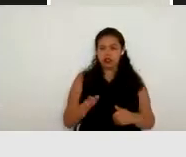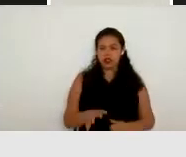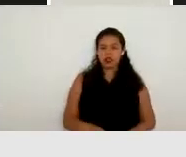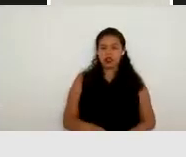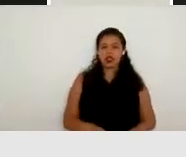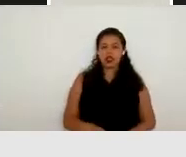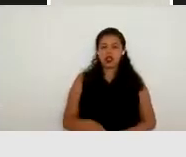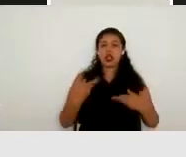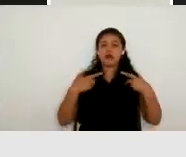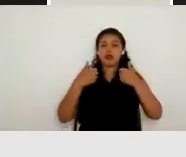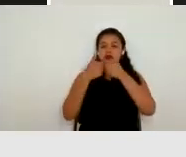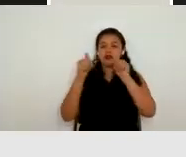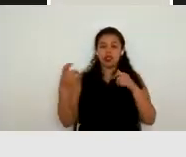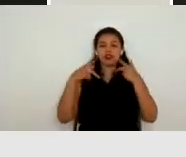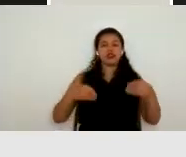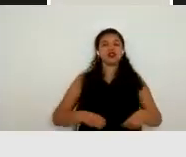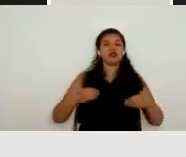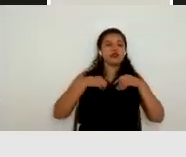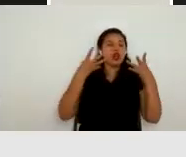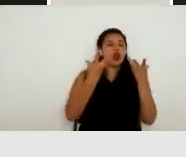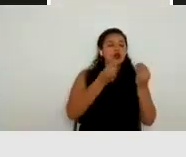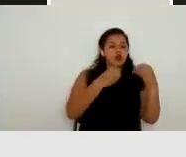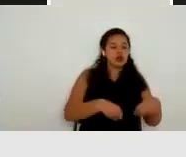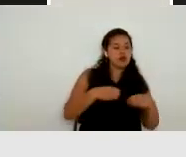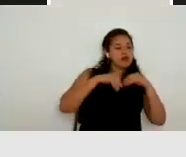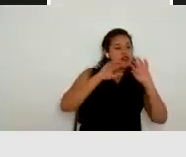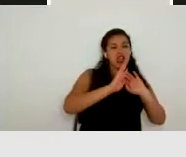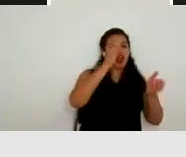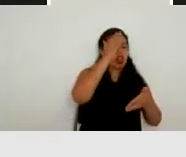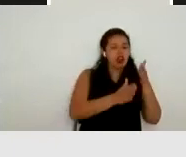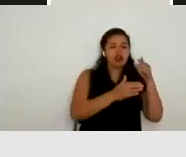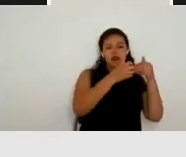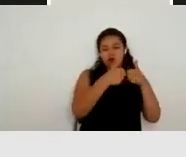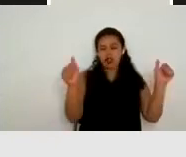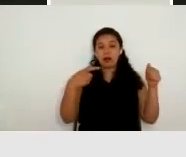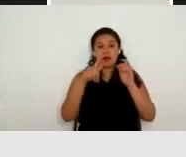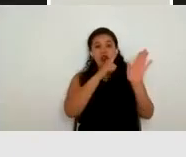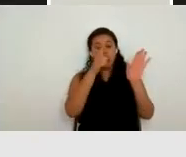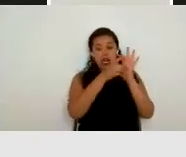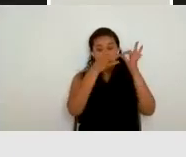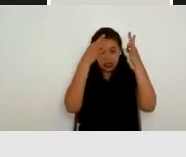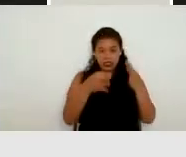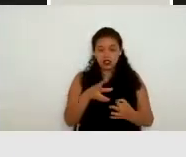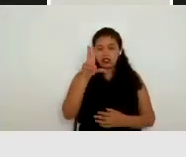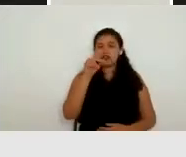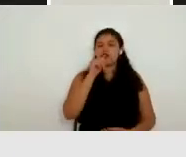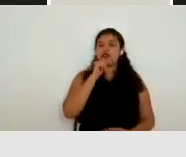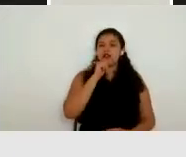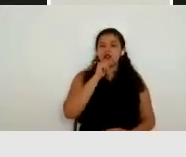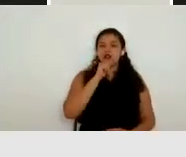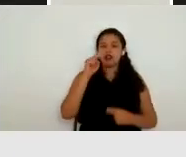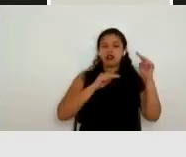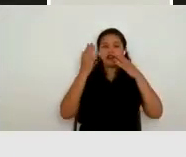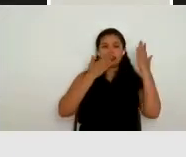aquella persona que ha interrumpido su vida conyugal pero no se ha separado legalmente etcétera no el nivel de escolaridad